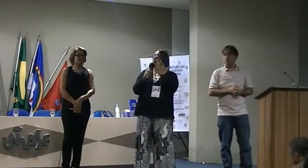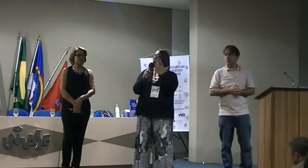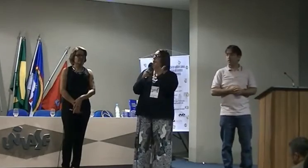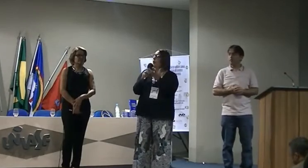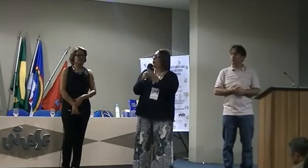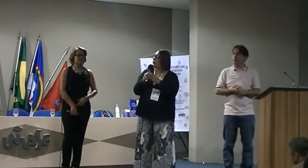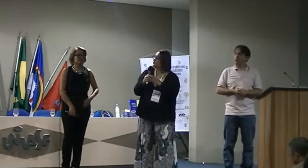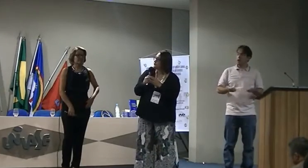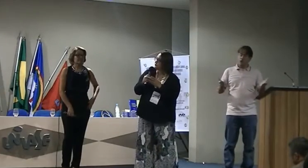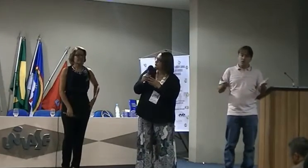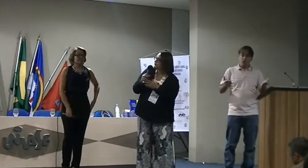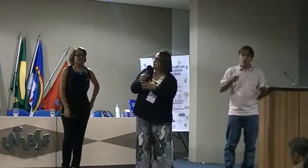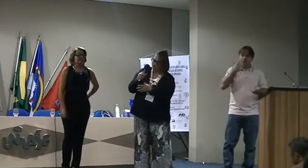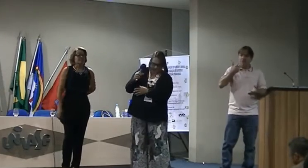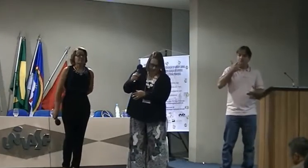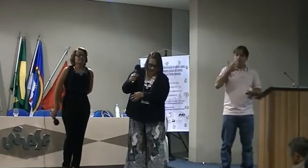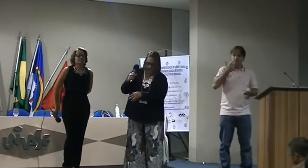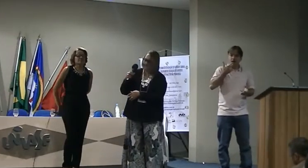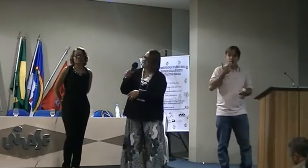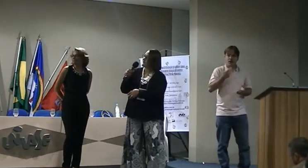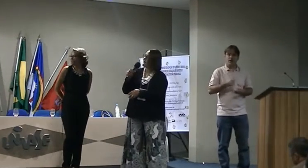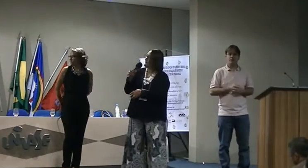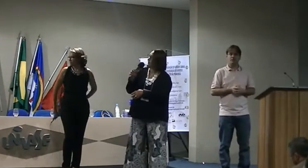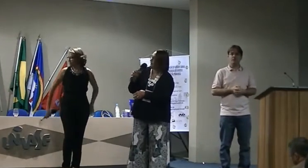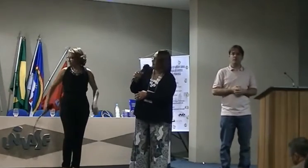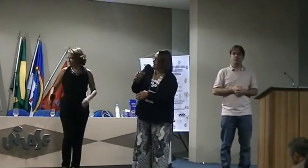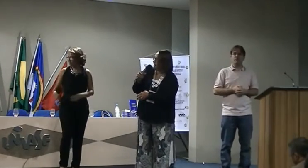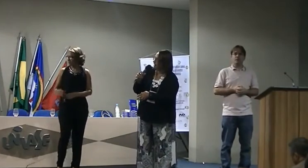eu vou falar um pouco,